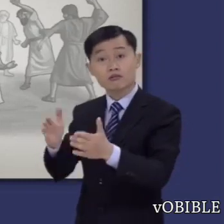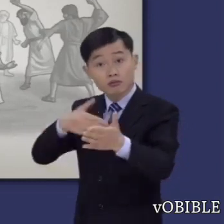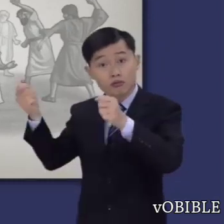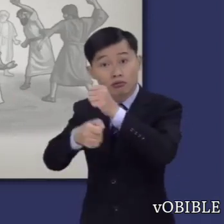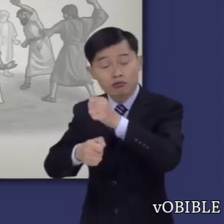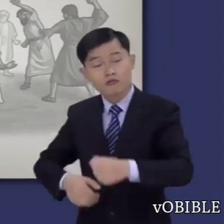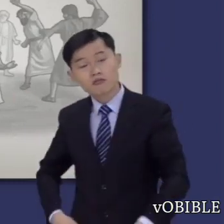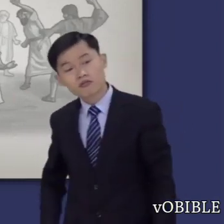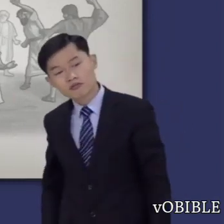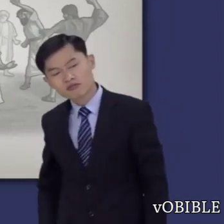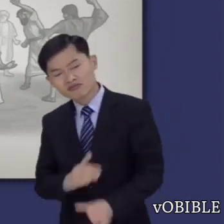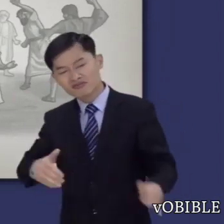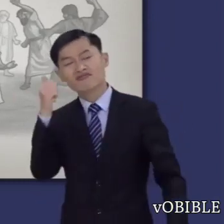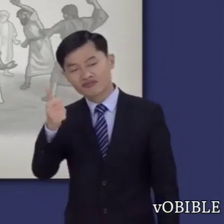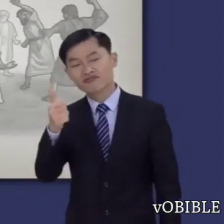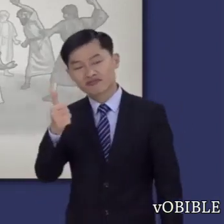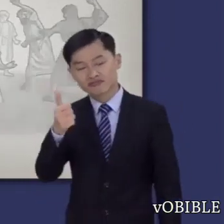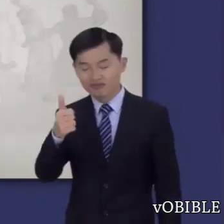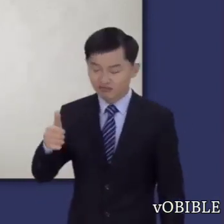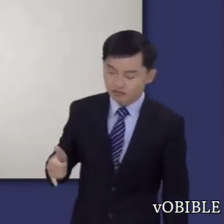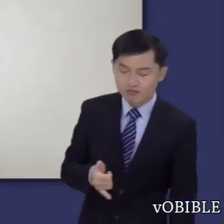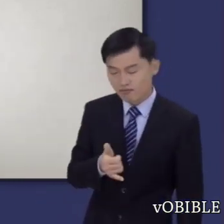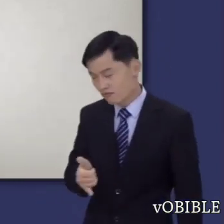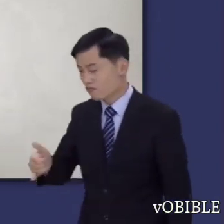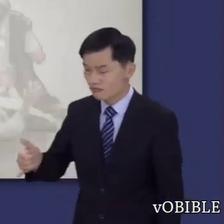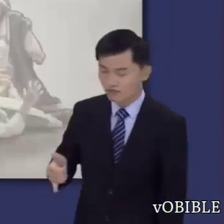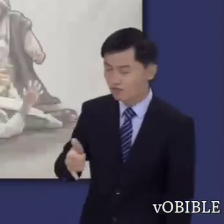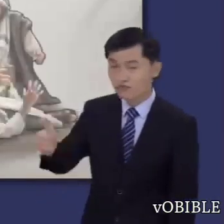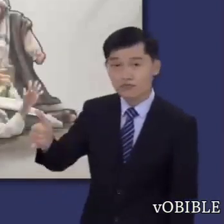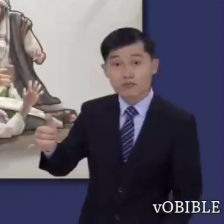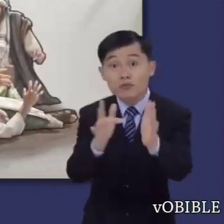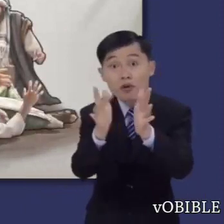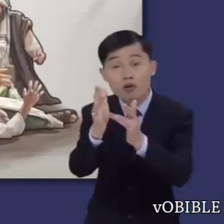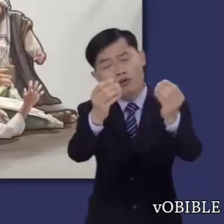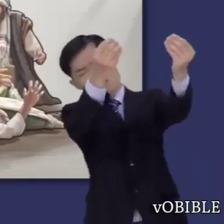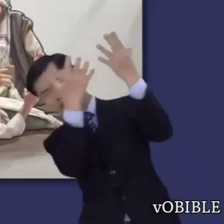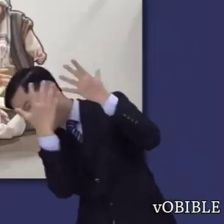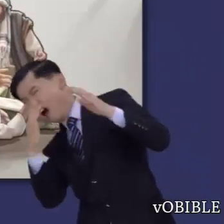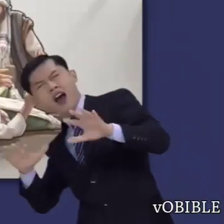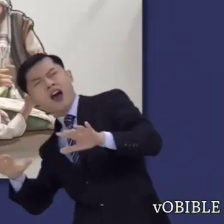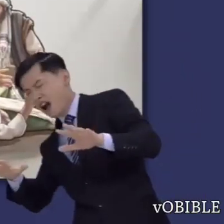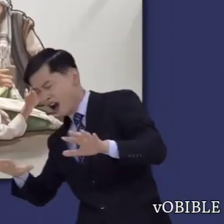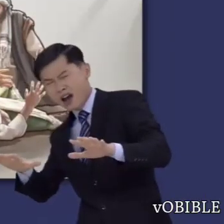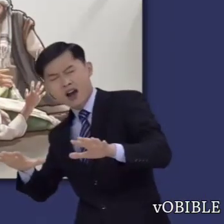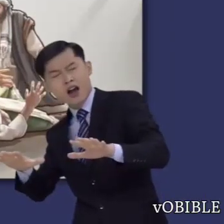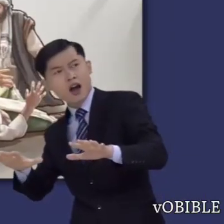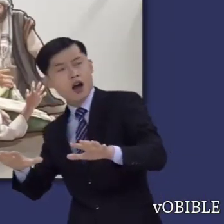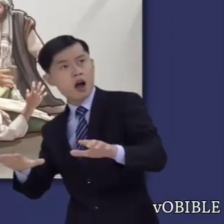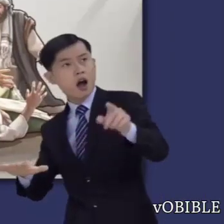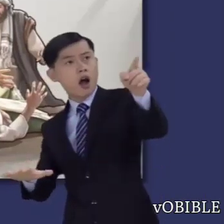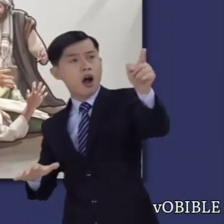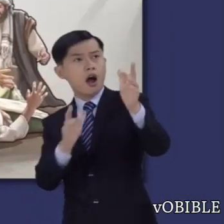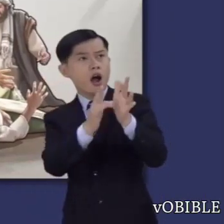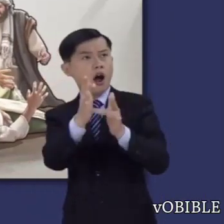在一旁观看，表示赞同。不久之后，耶稣向前往大马士革的扫罗